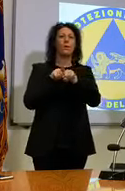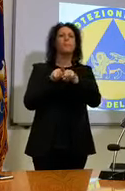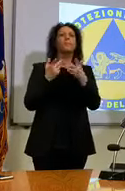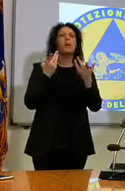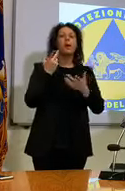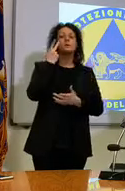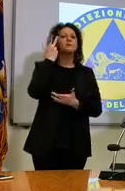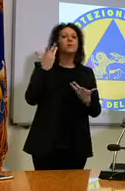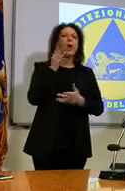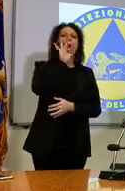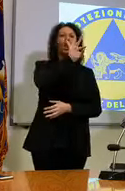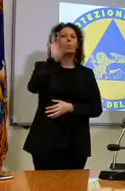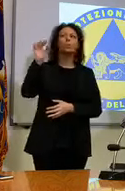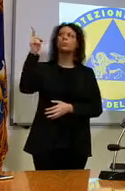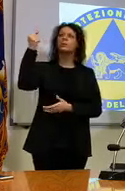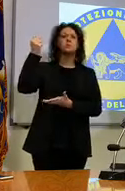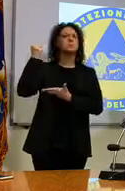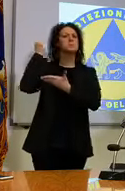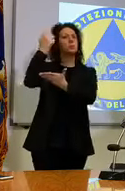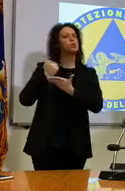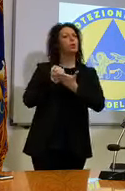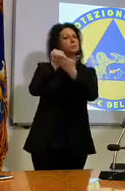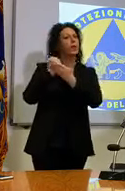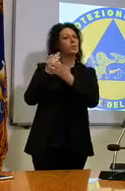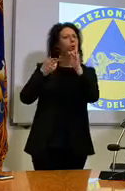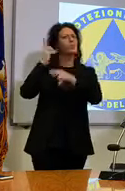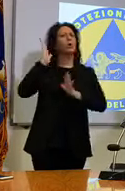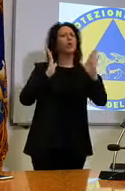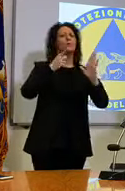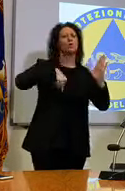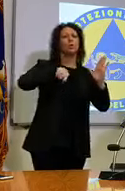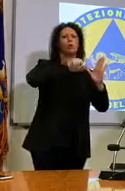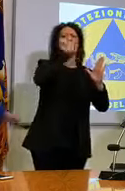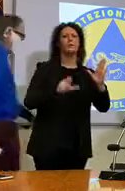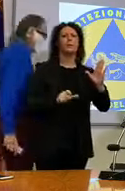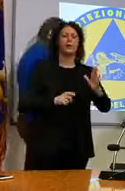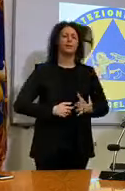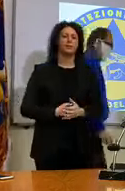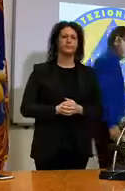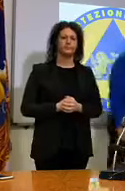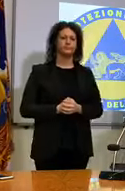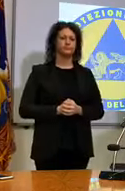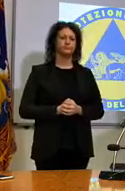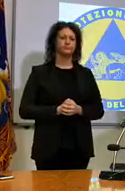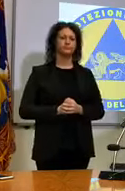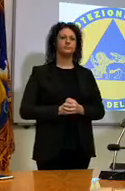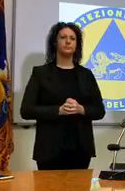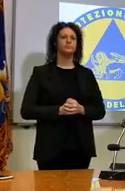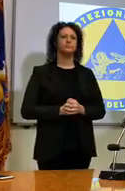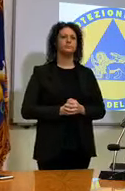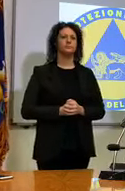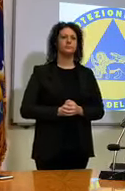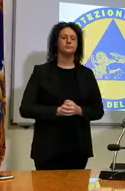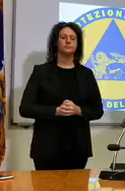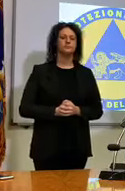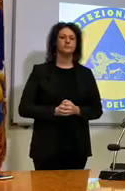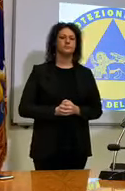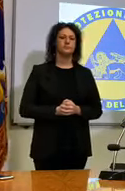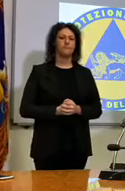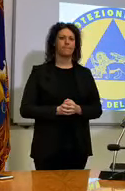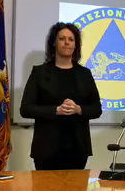sostenuti economicamente e finanziariamente di quello che siamo noi. Vi dico altre due robe, prima di passare alle